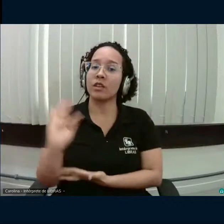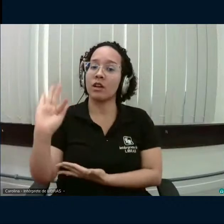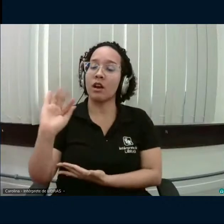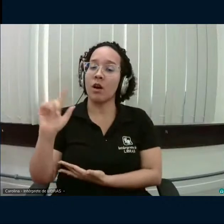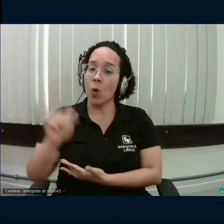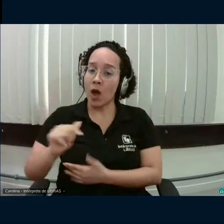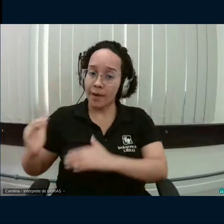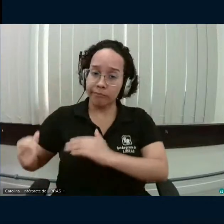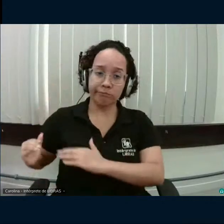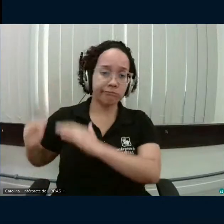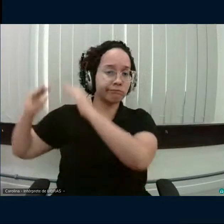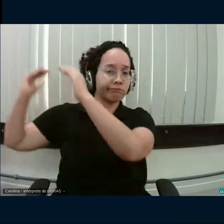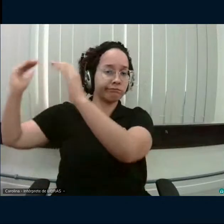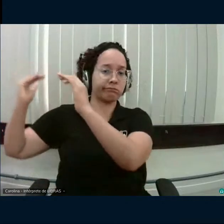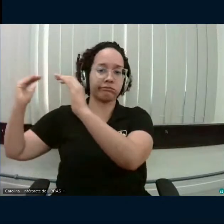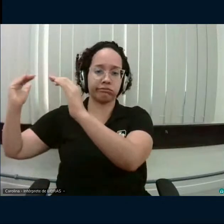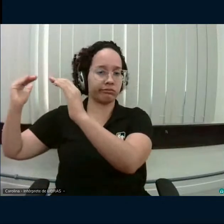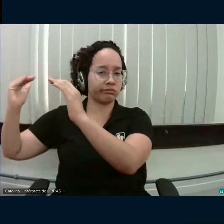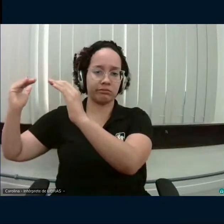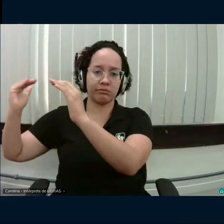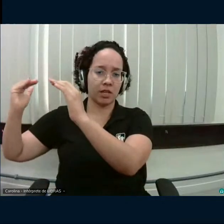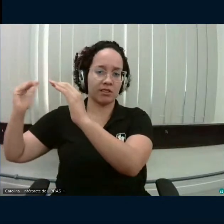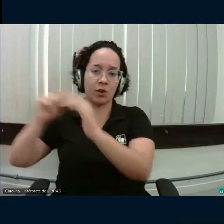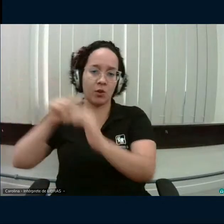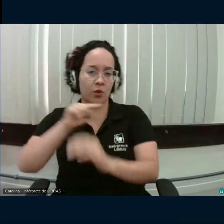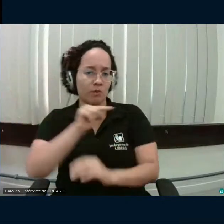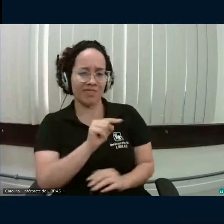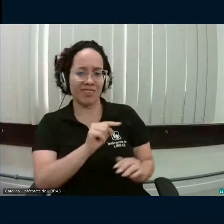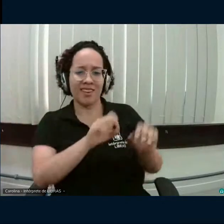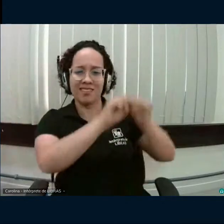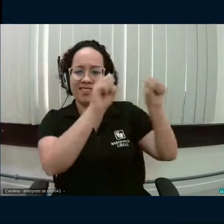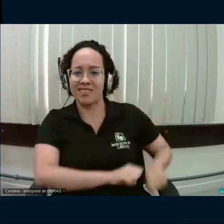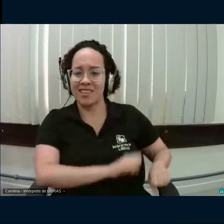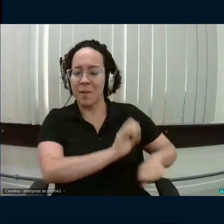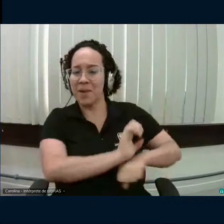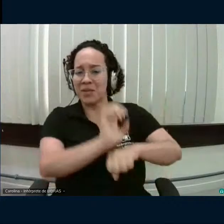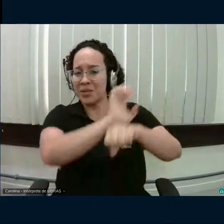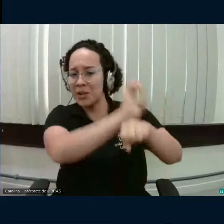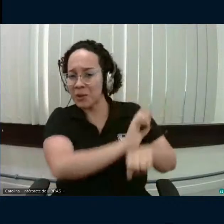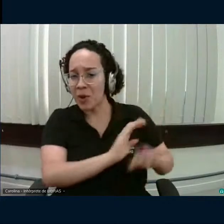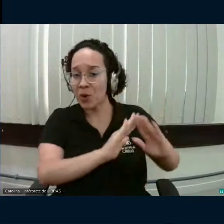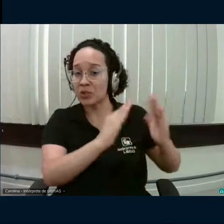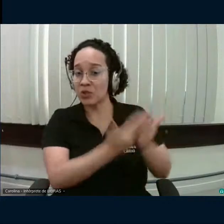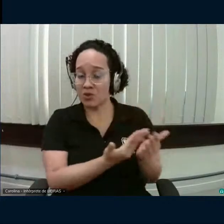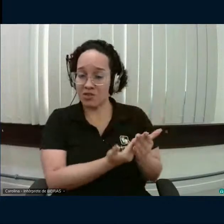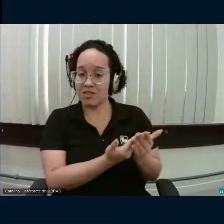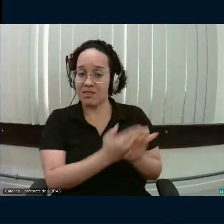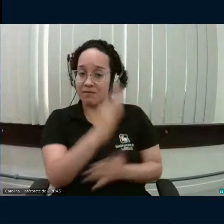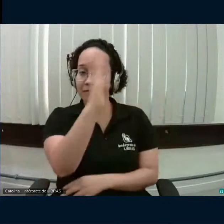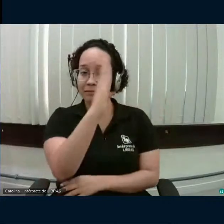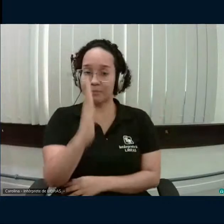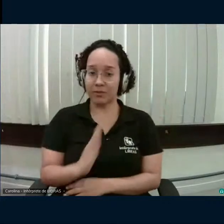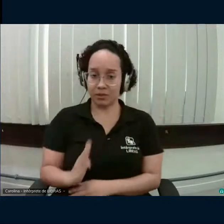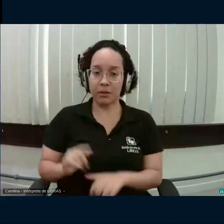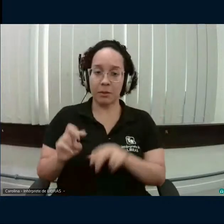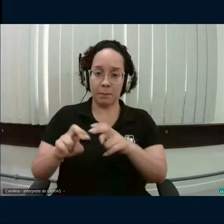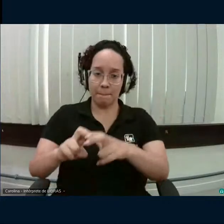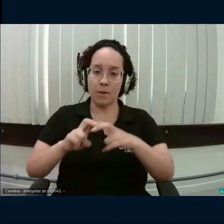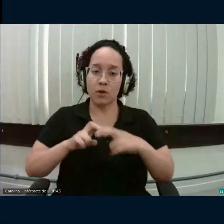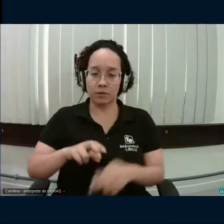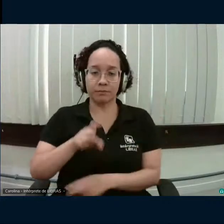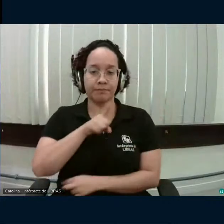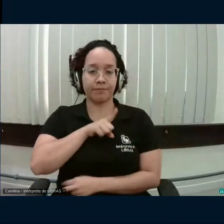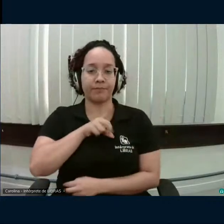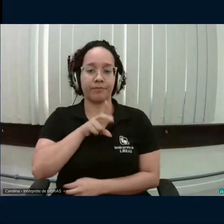condições de oferta, em média, né, das escolas estaduais no Brasil. Então, a reforma do ensino médio, ela vem